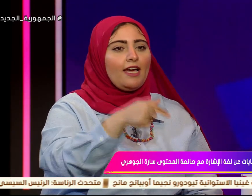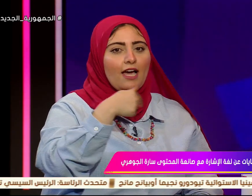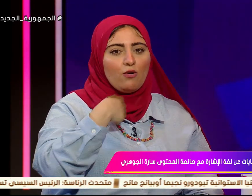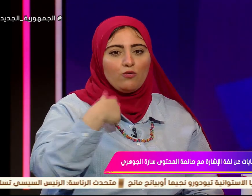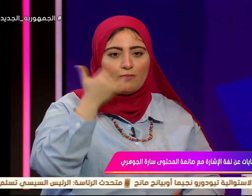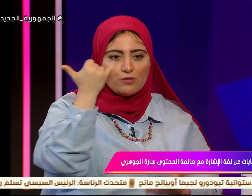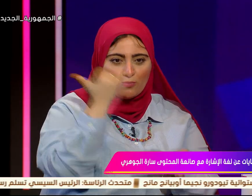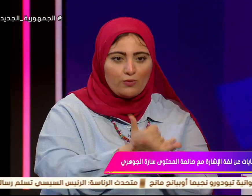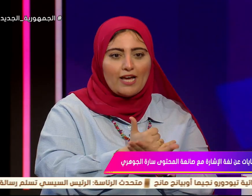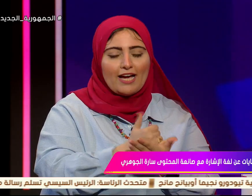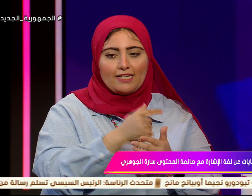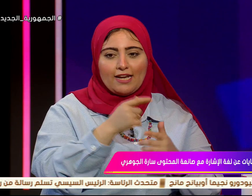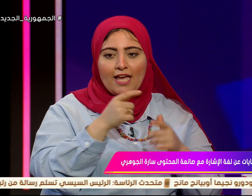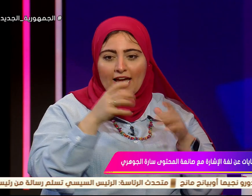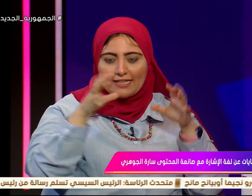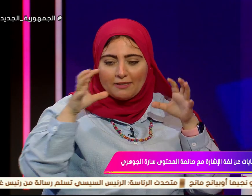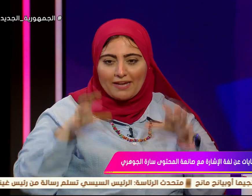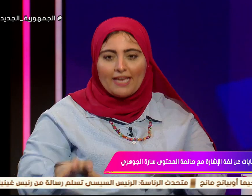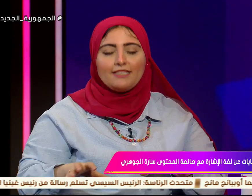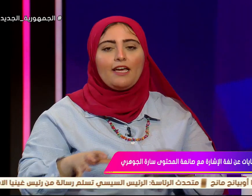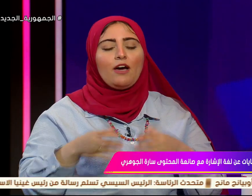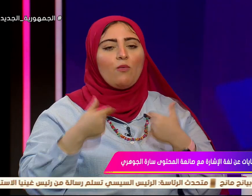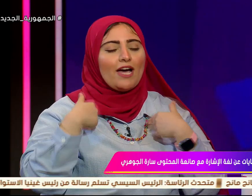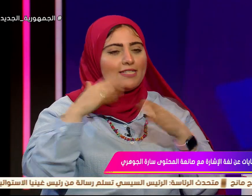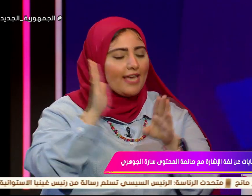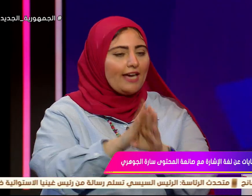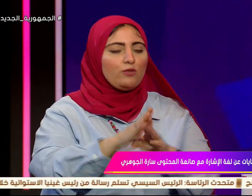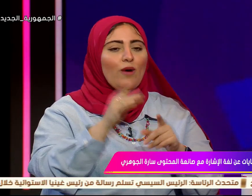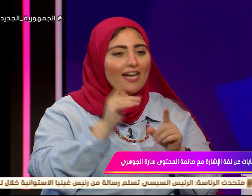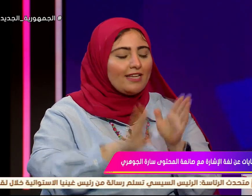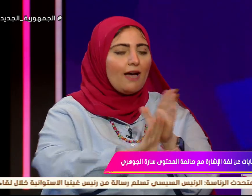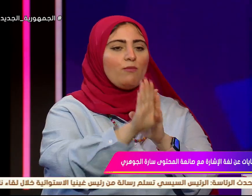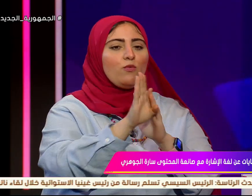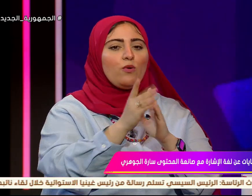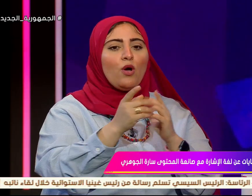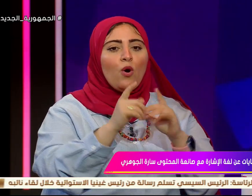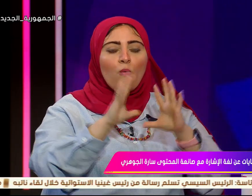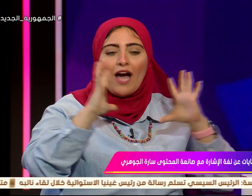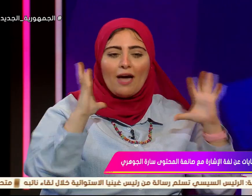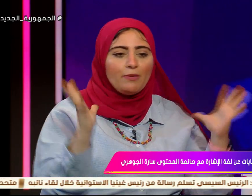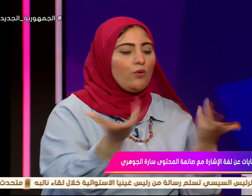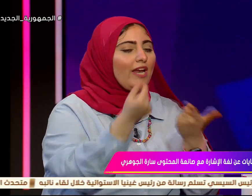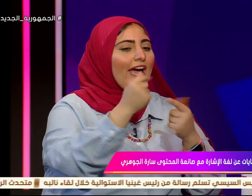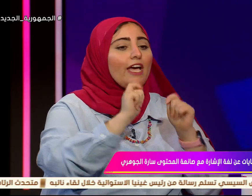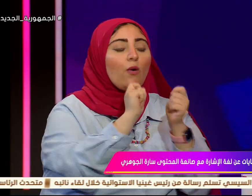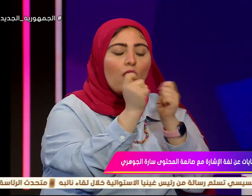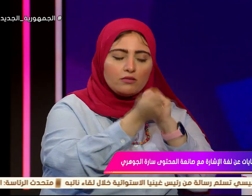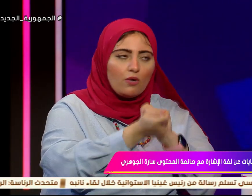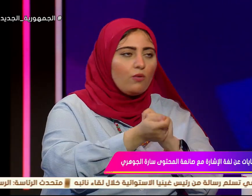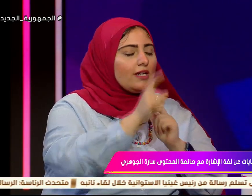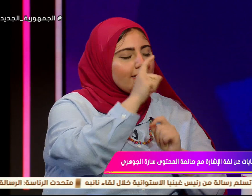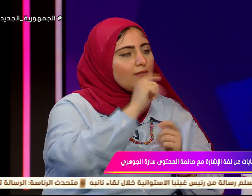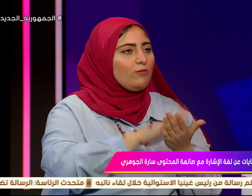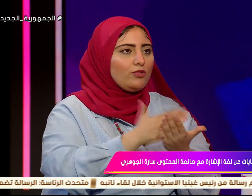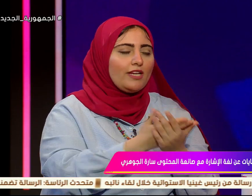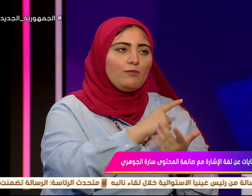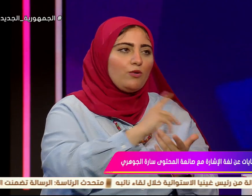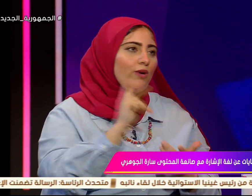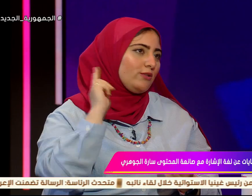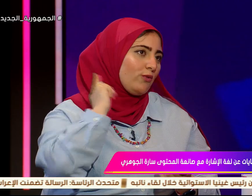هكون مسؤوله عن عن المكان ده وهسا وهدم وهعمل كل حاجه وهط لازم المترجم يكون عنده